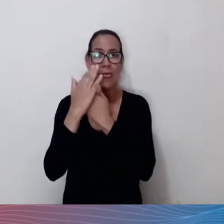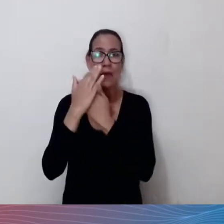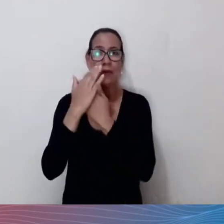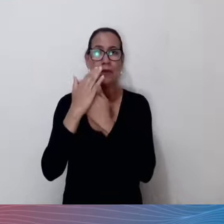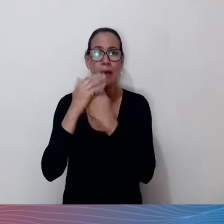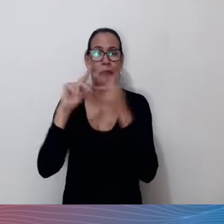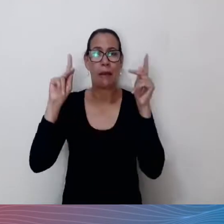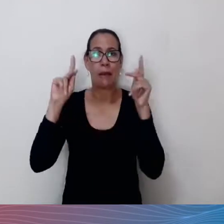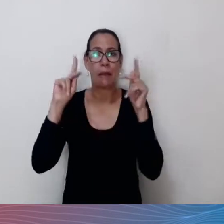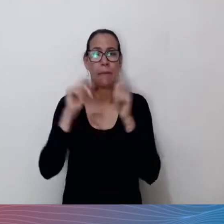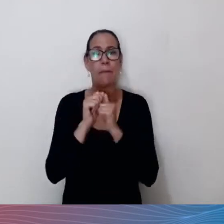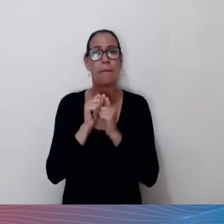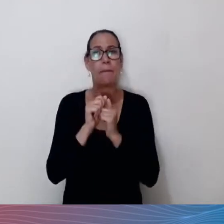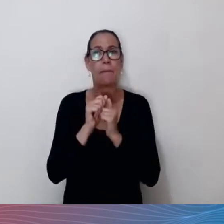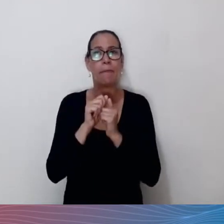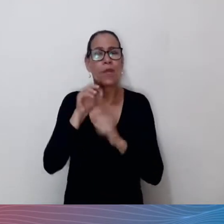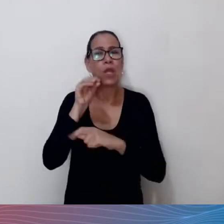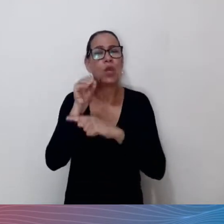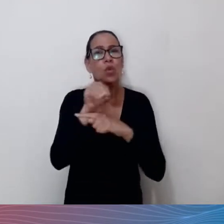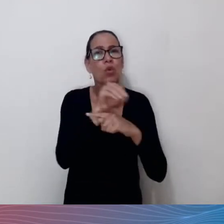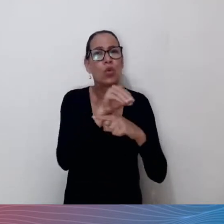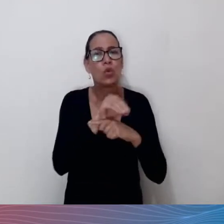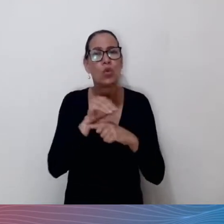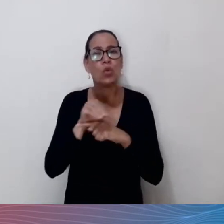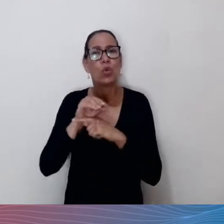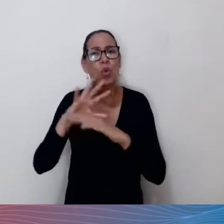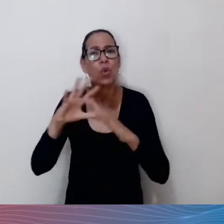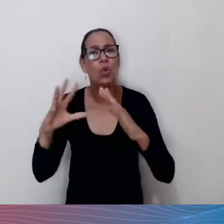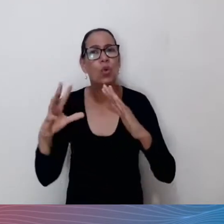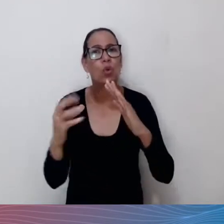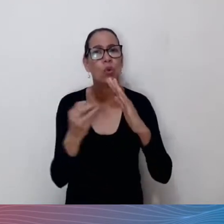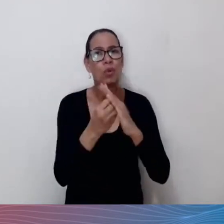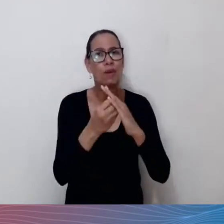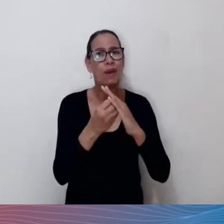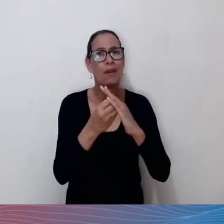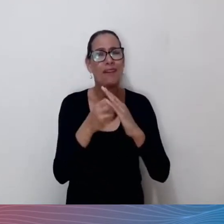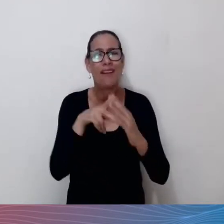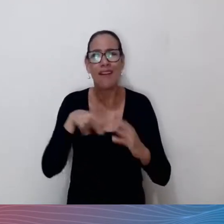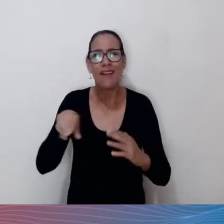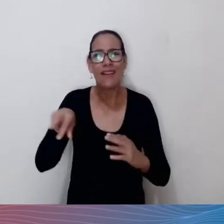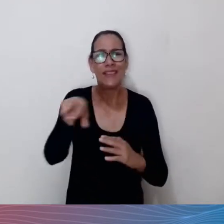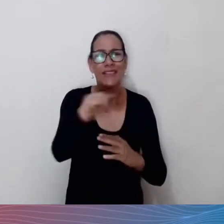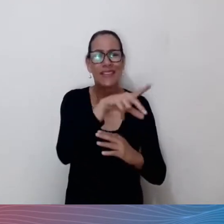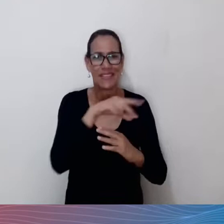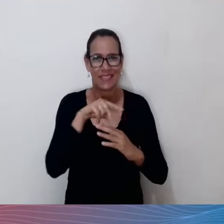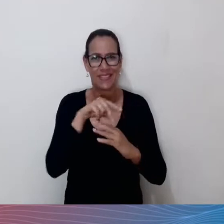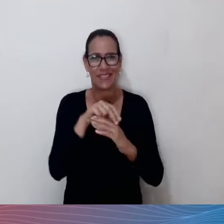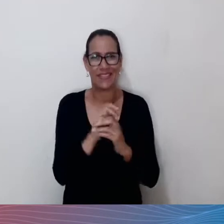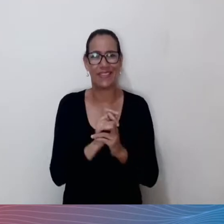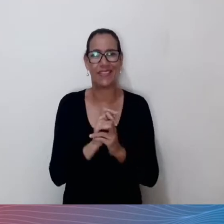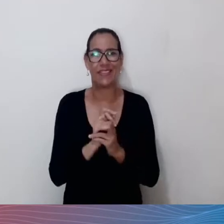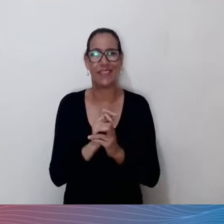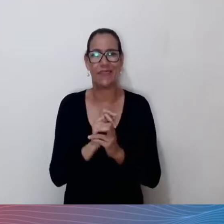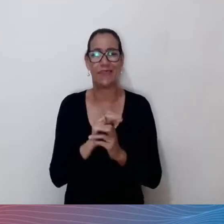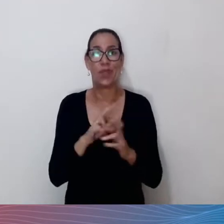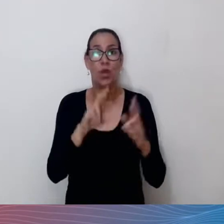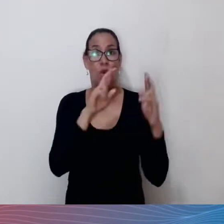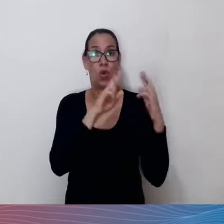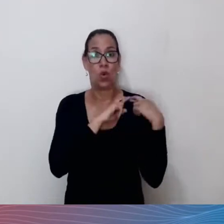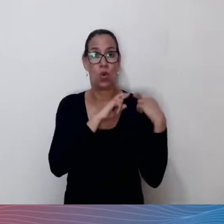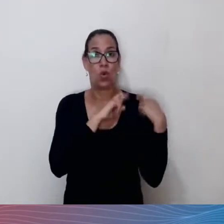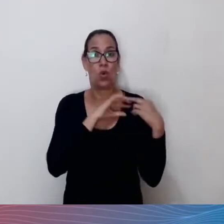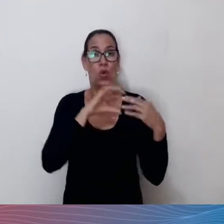Pastoreai o rebanho de Deus que há entre vós. Né? Os líderes das igrejas, irmãos responsáveis